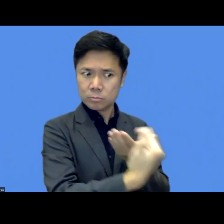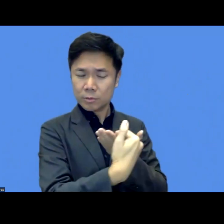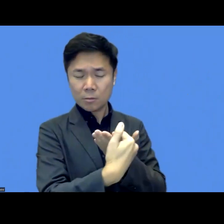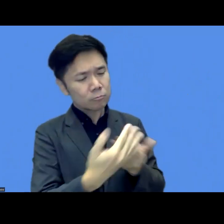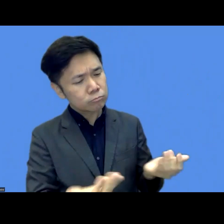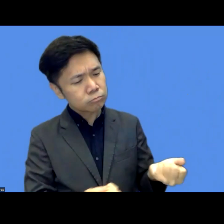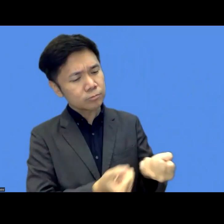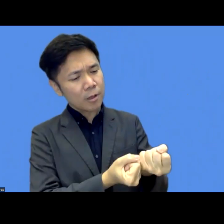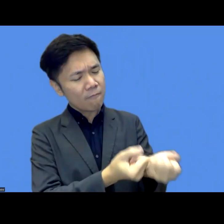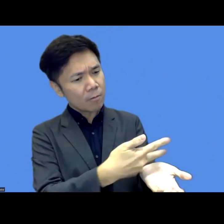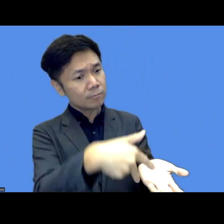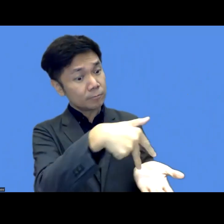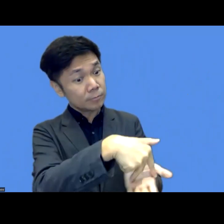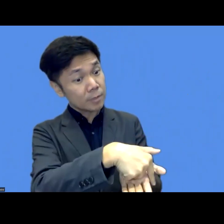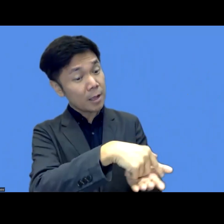de